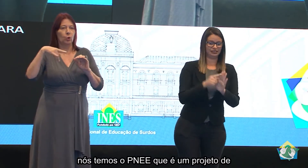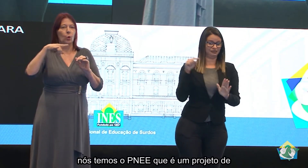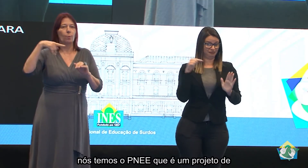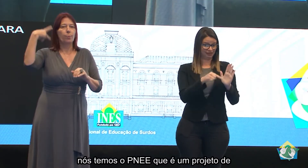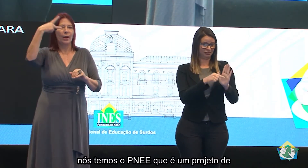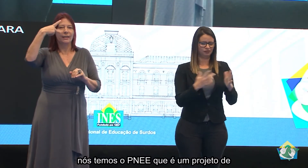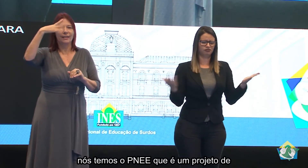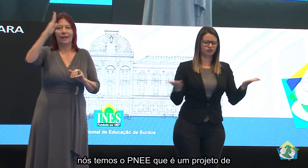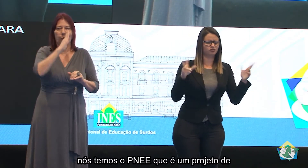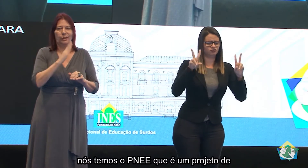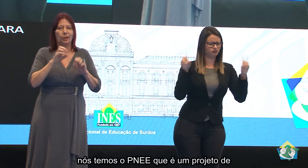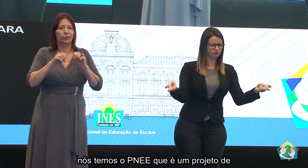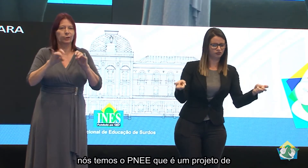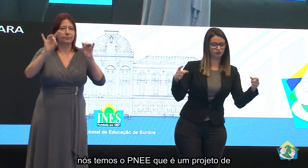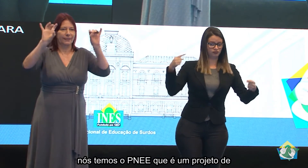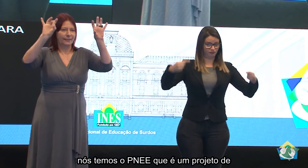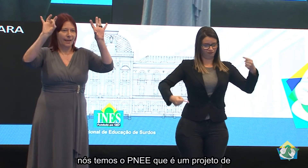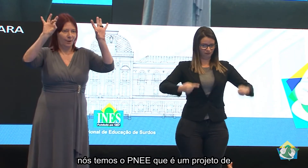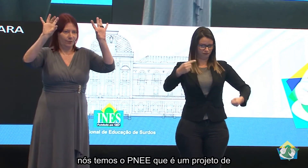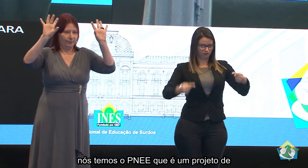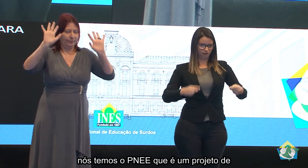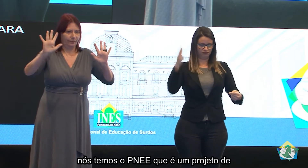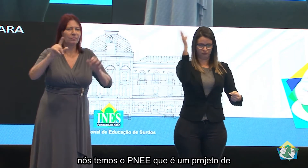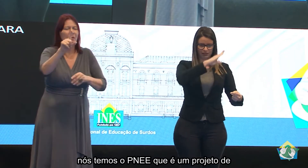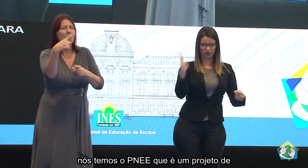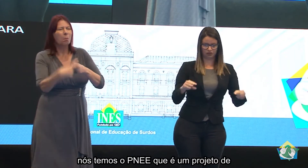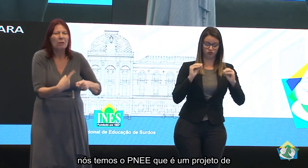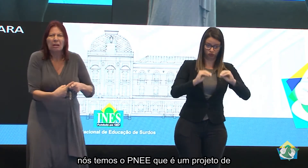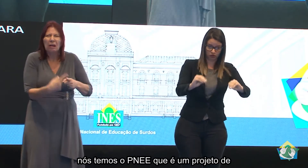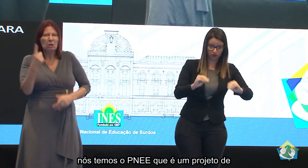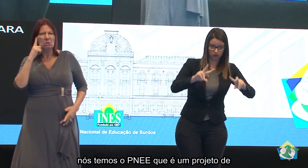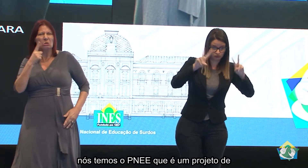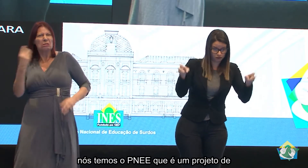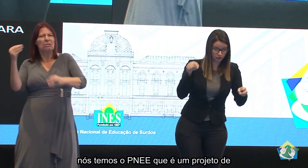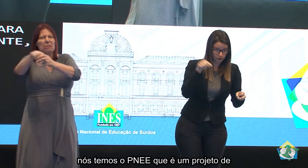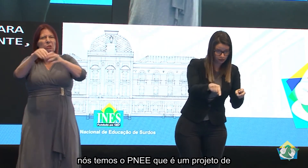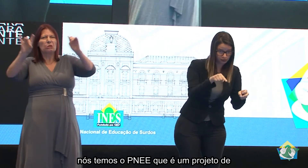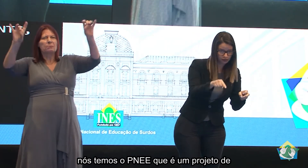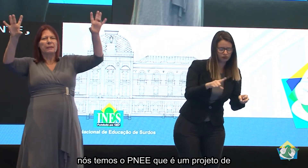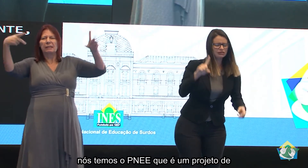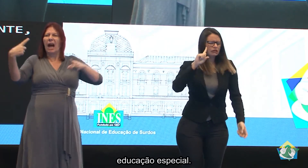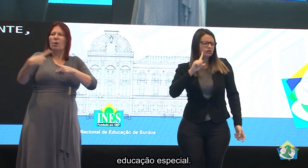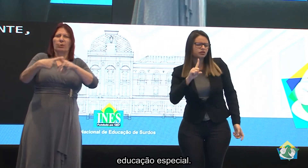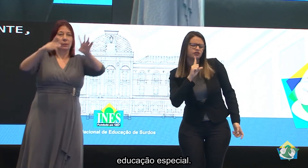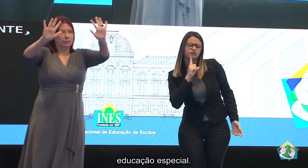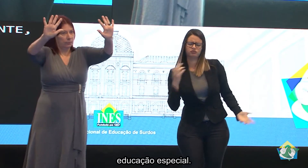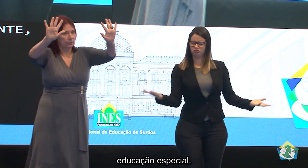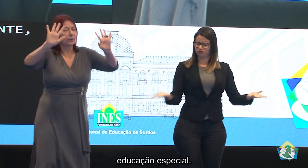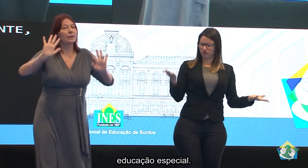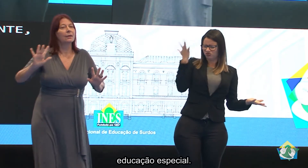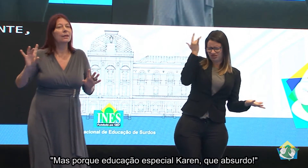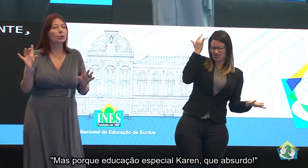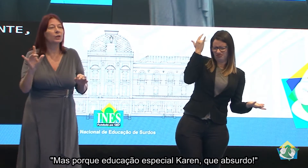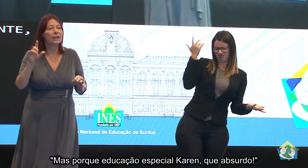nós temos o PNE, né, que é um projeto de